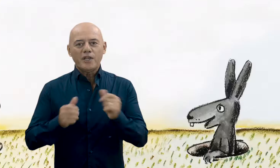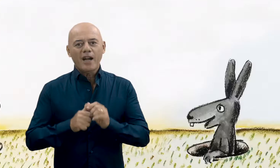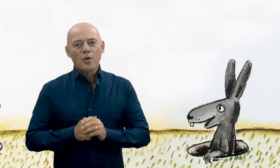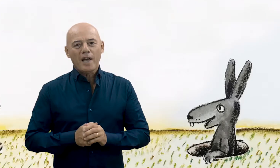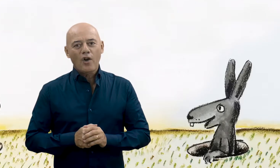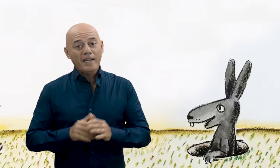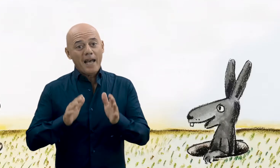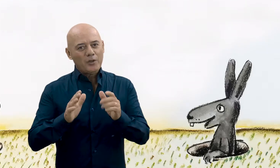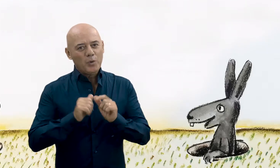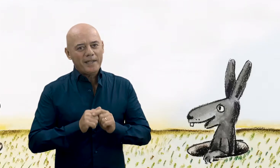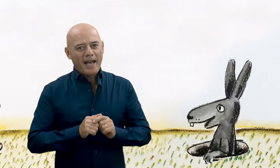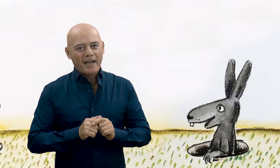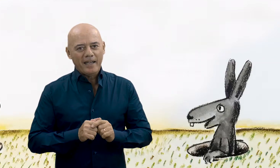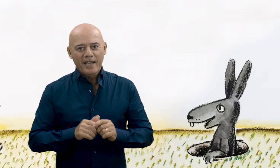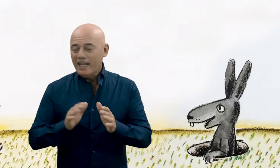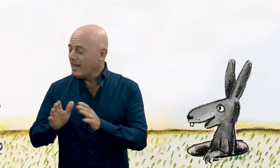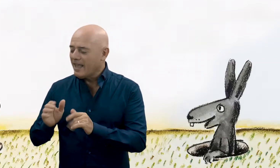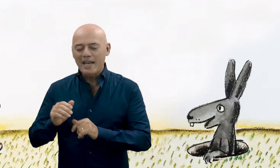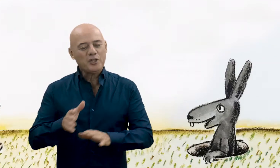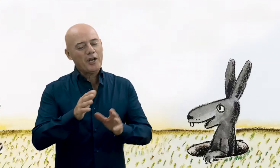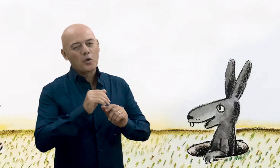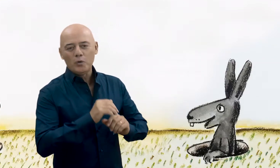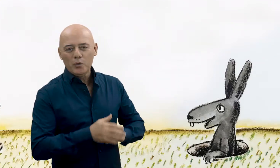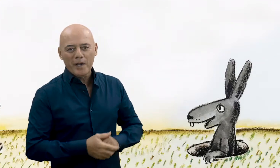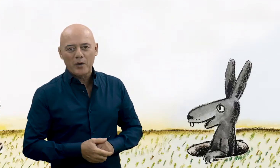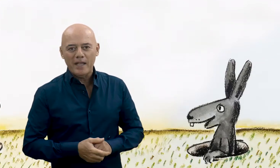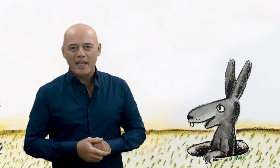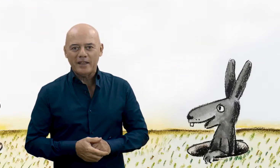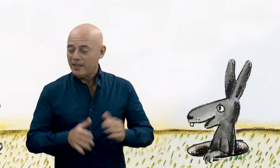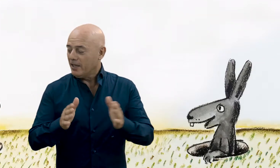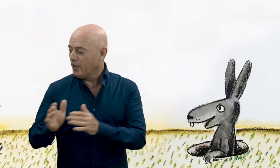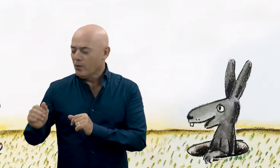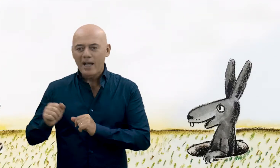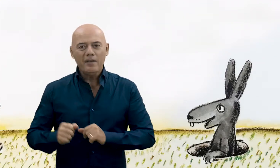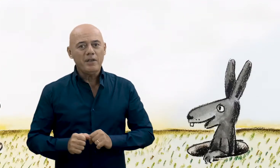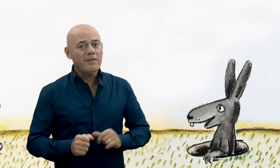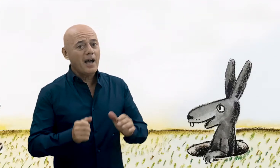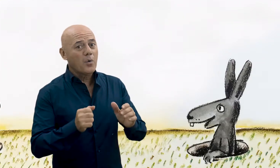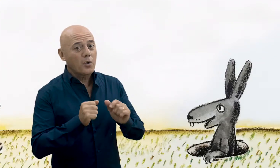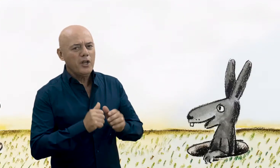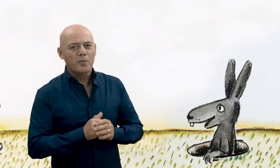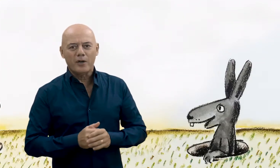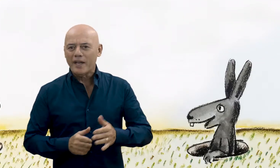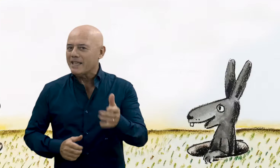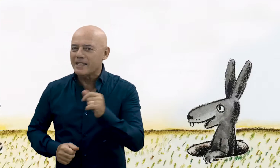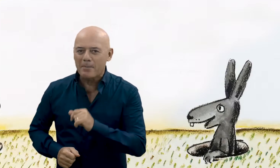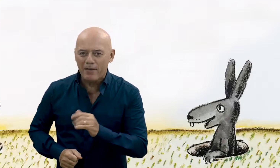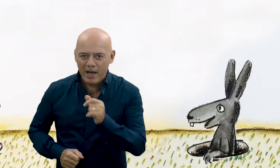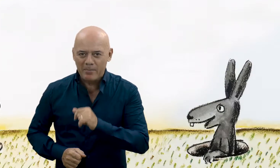C'erano una volta due tane, e nelle tane c'erano due coniglietti. In una viveva un coniglio marrone che si chiamava